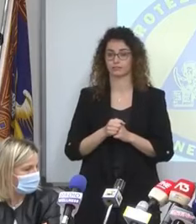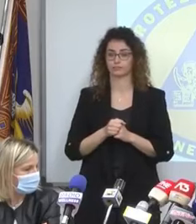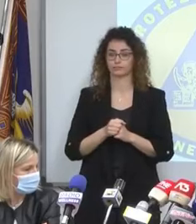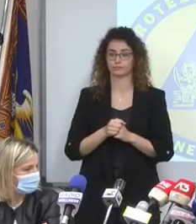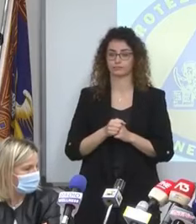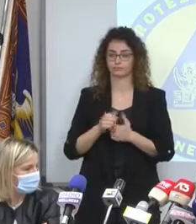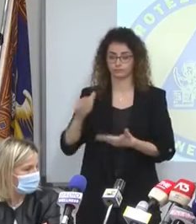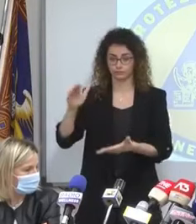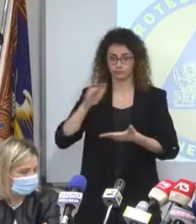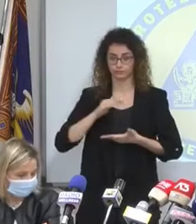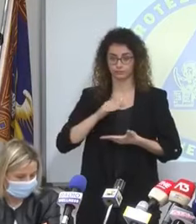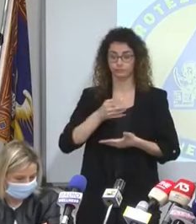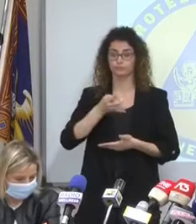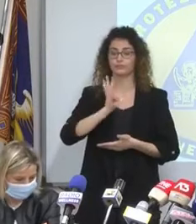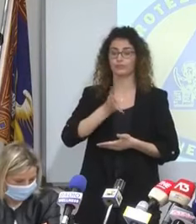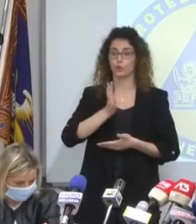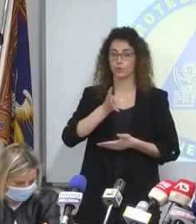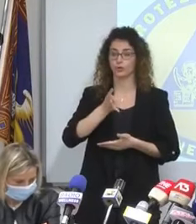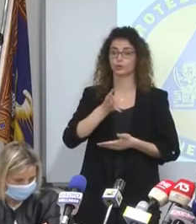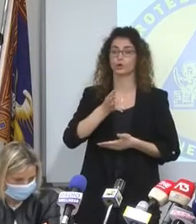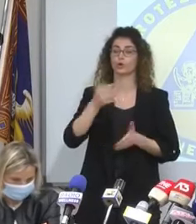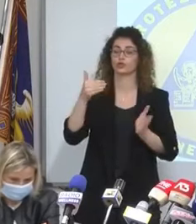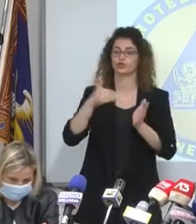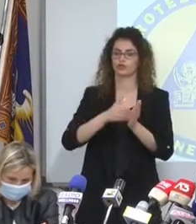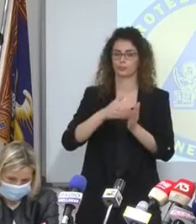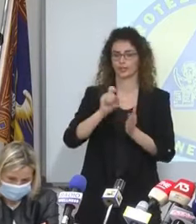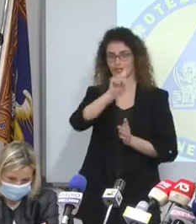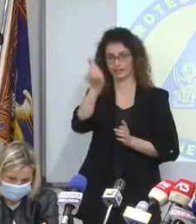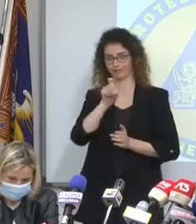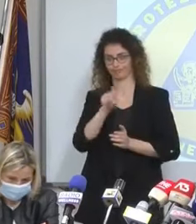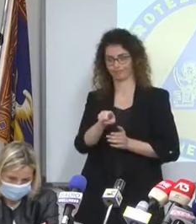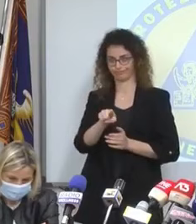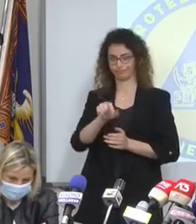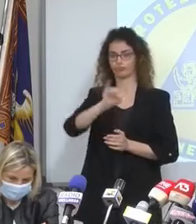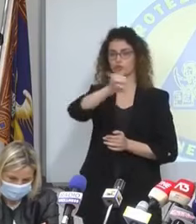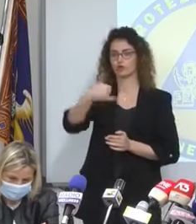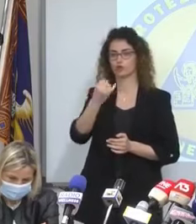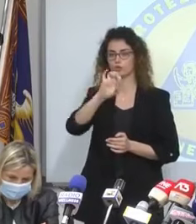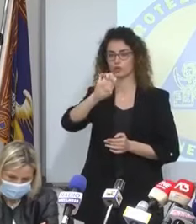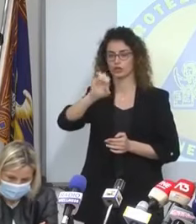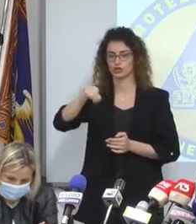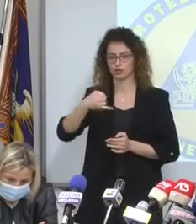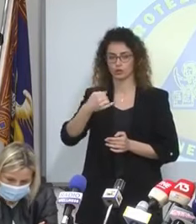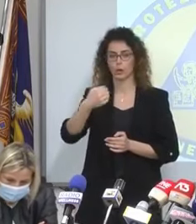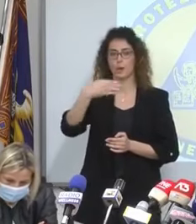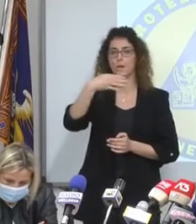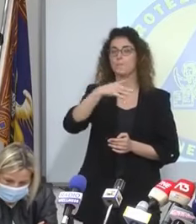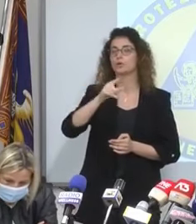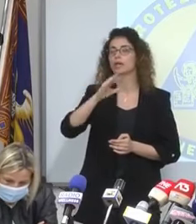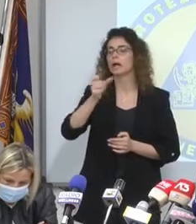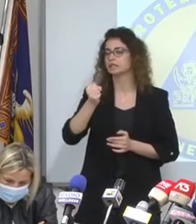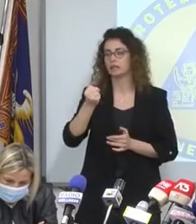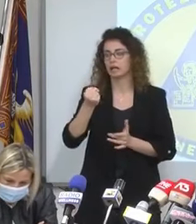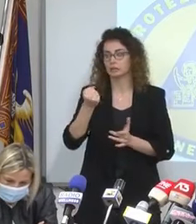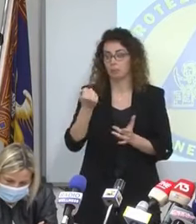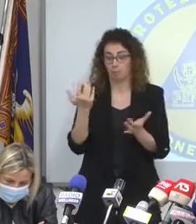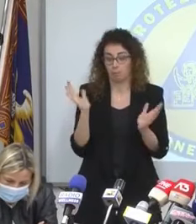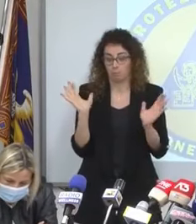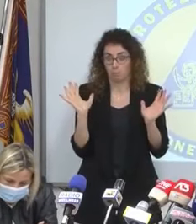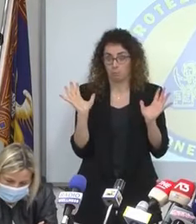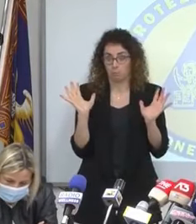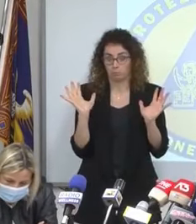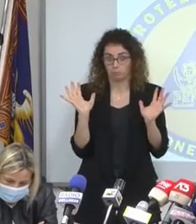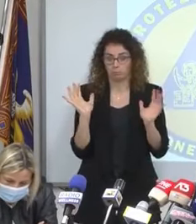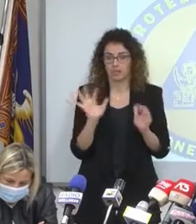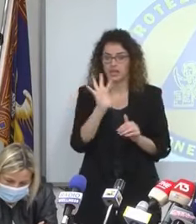126.300 Pfizer e 14.000 con punto di domanda Johnson & Johnson, Moderna NP non pervenuta. Cioè, sembra